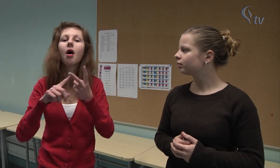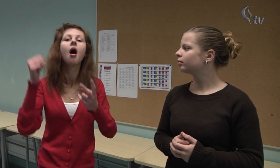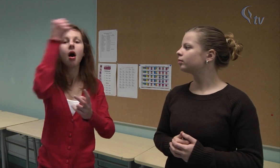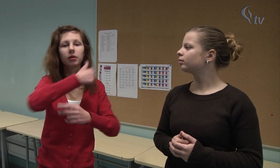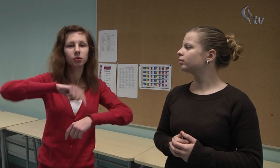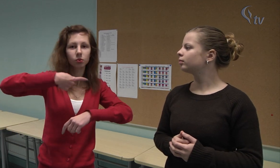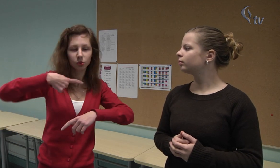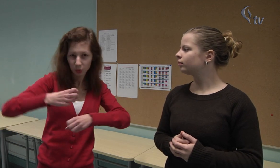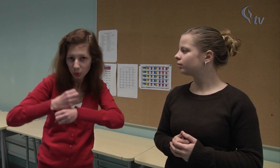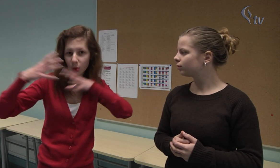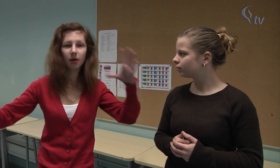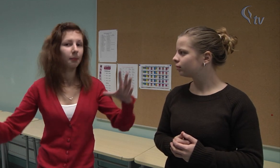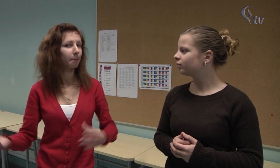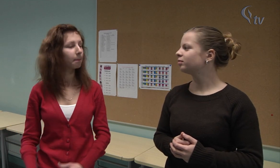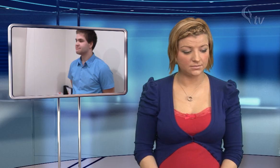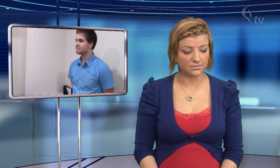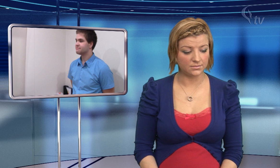võiks olla rohkem tunde kasutada.